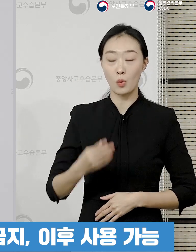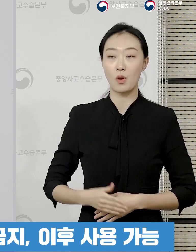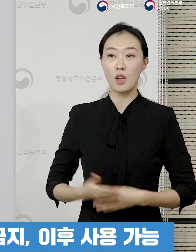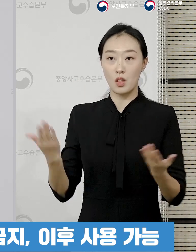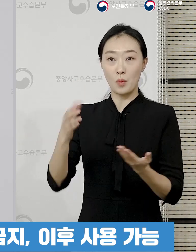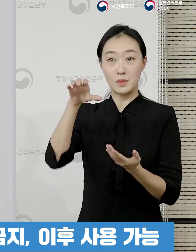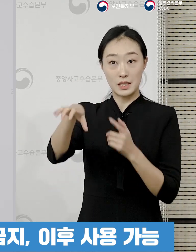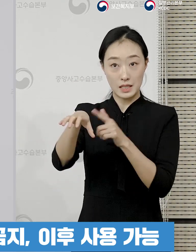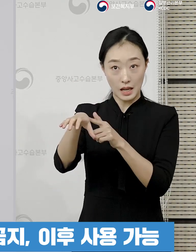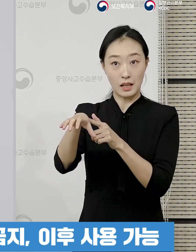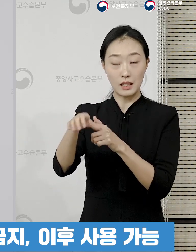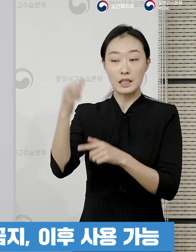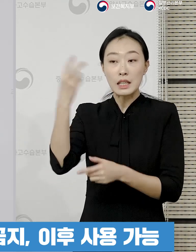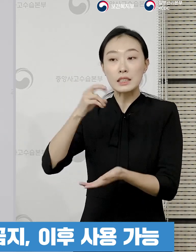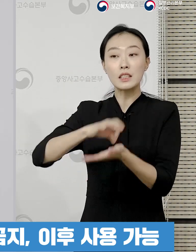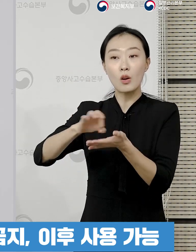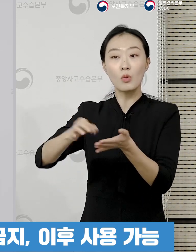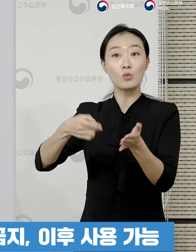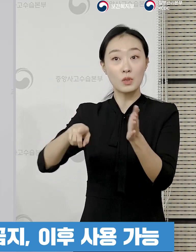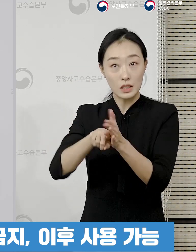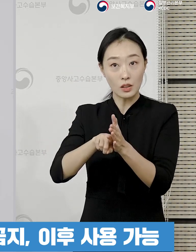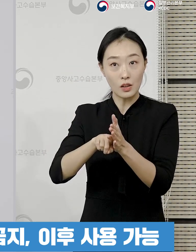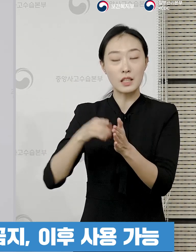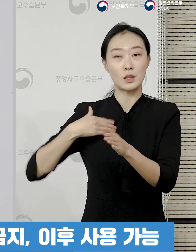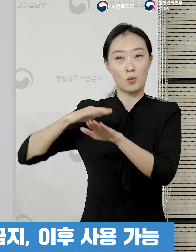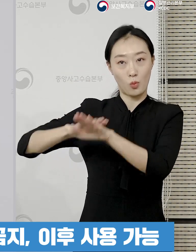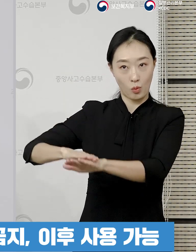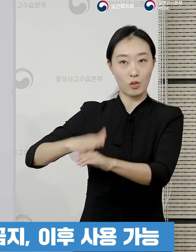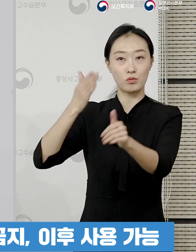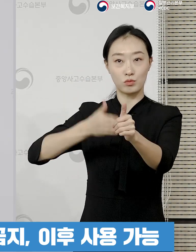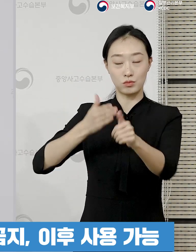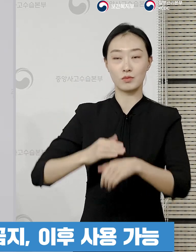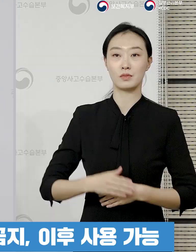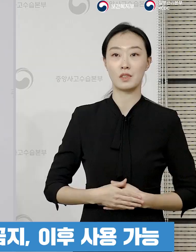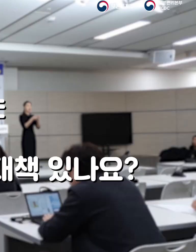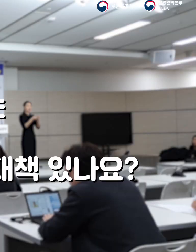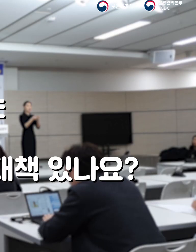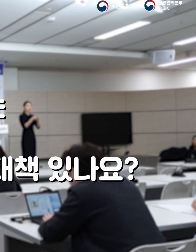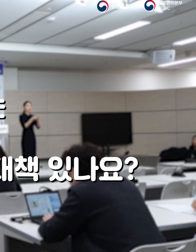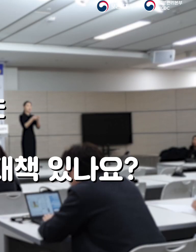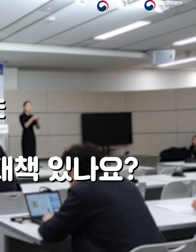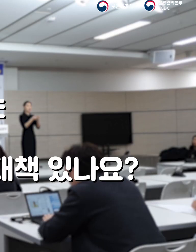장소나 영업장의 재사용을 결정할 때 참고하시기